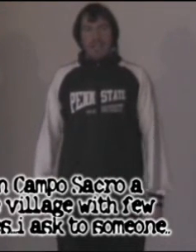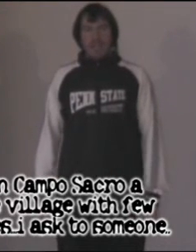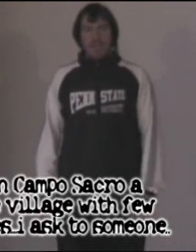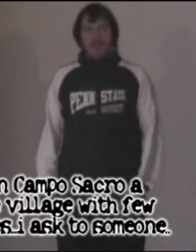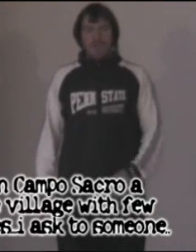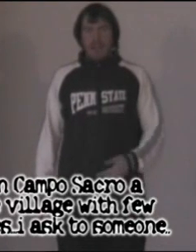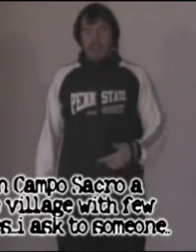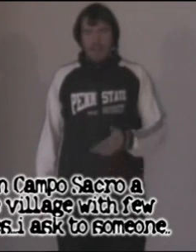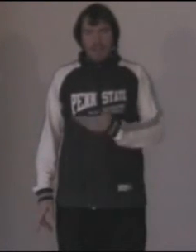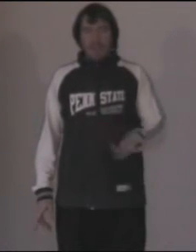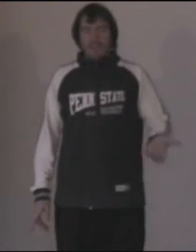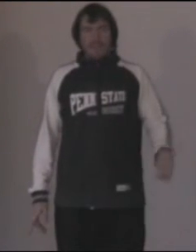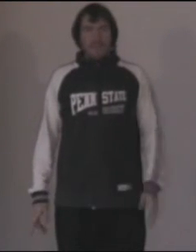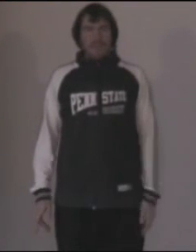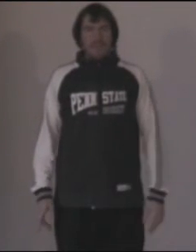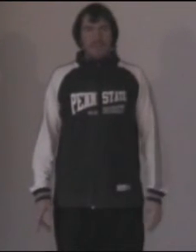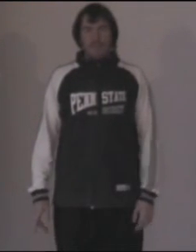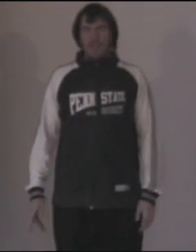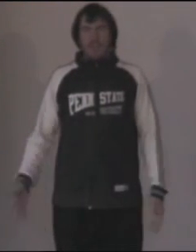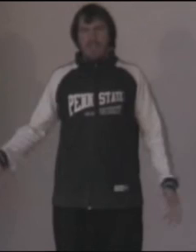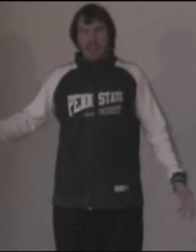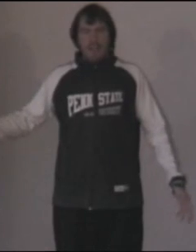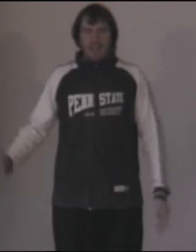E chiedo ad uno là che abita. Non so se abita là,